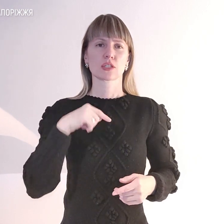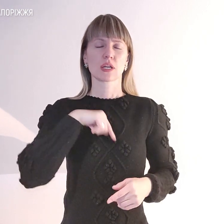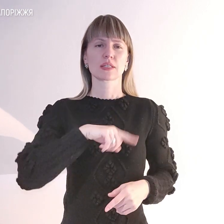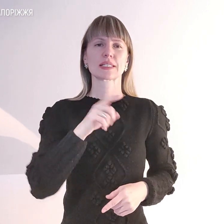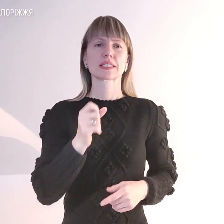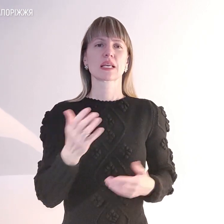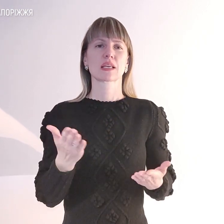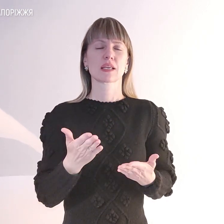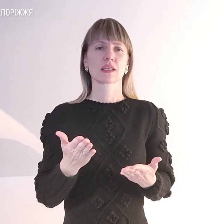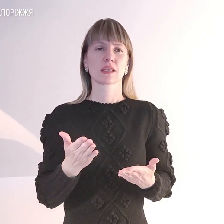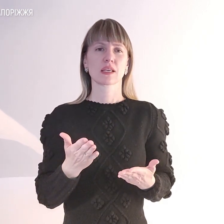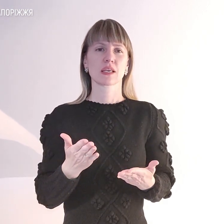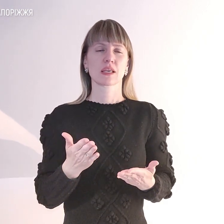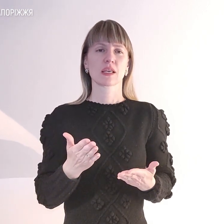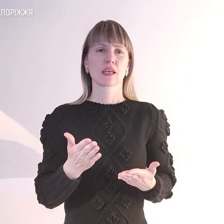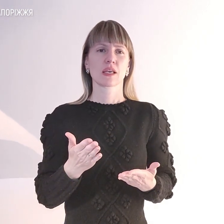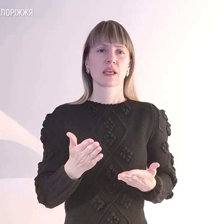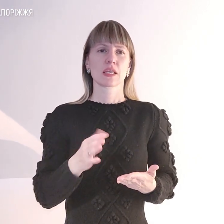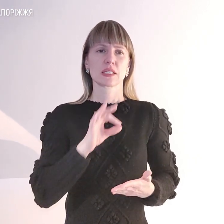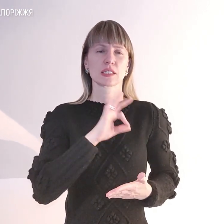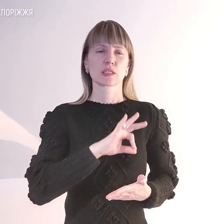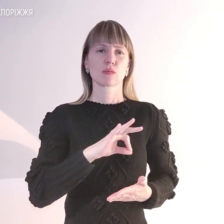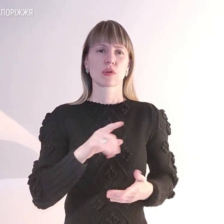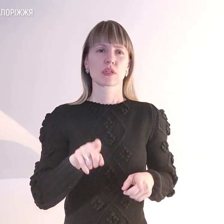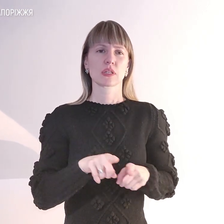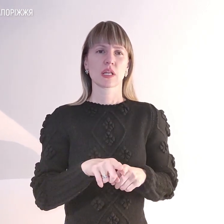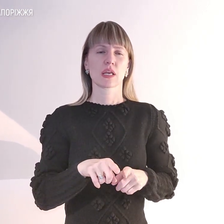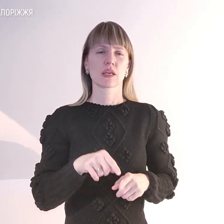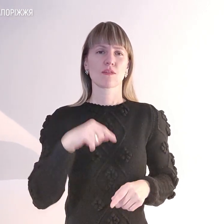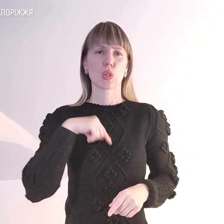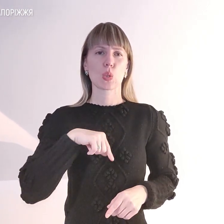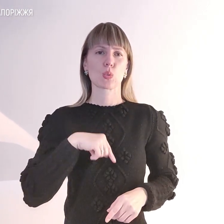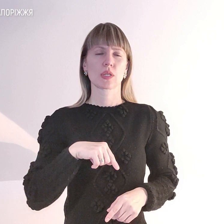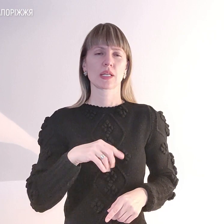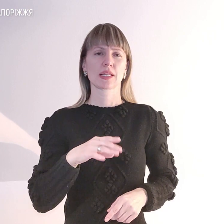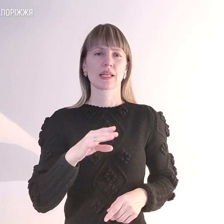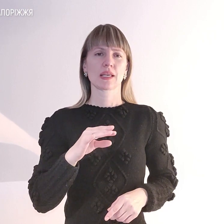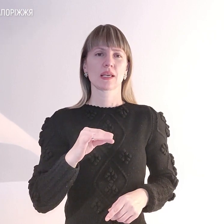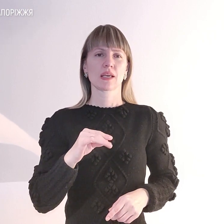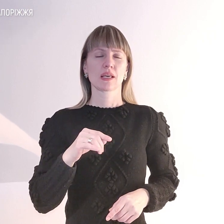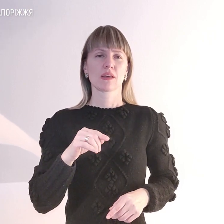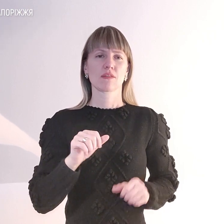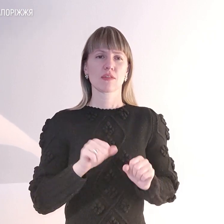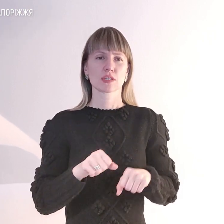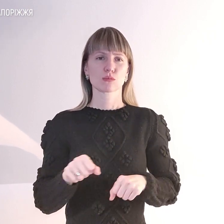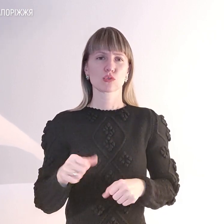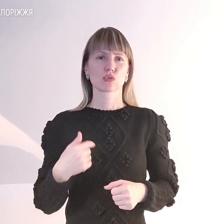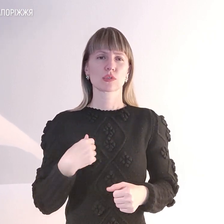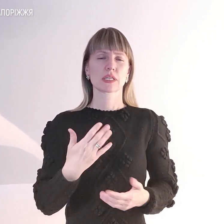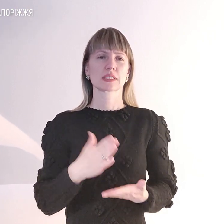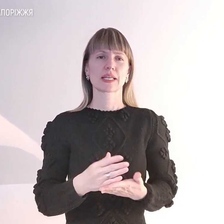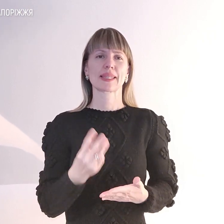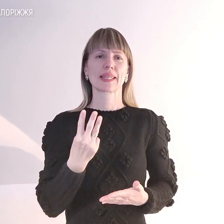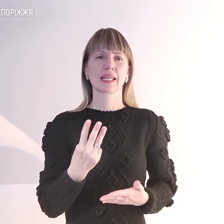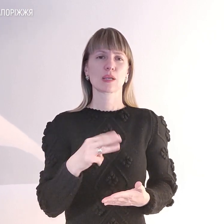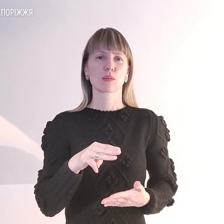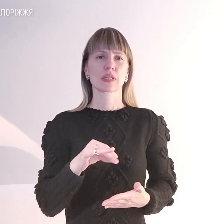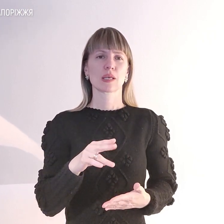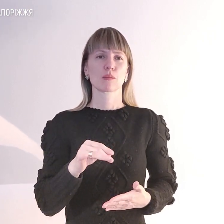задіє такі животні інстинкти. І у нас є три типи реагування – бий, біжи